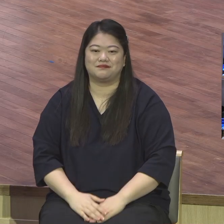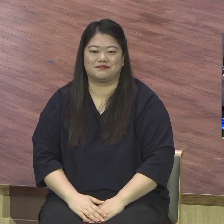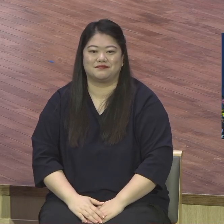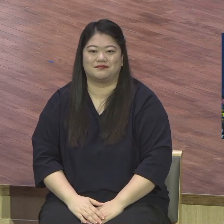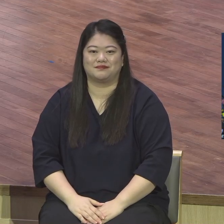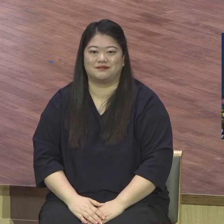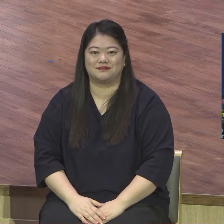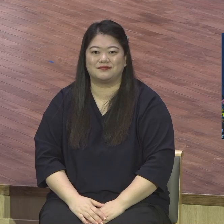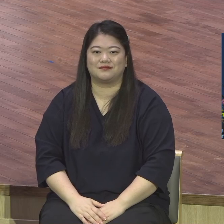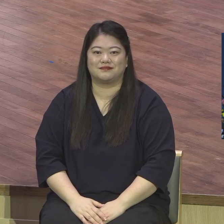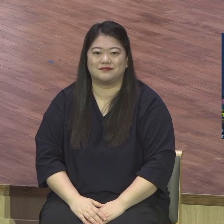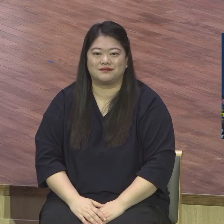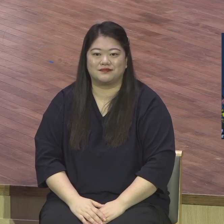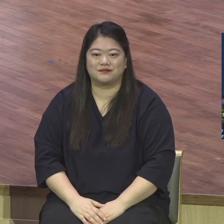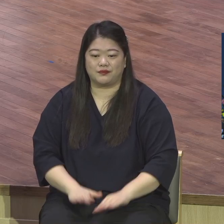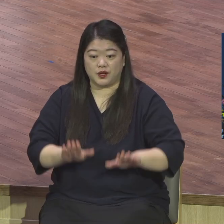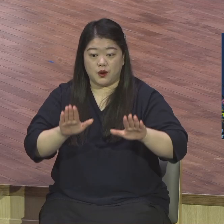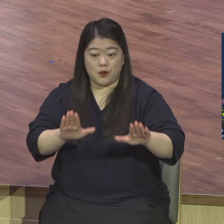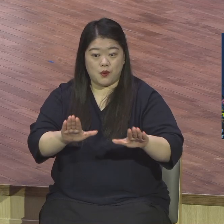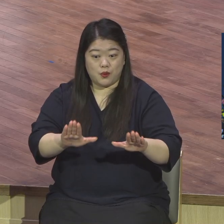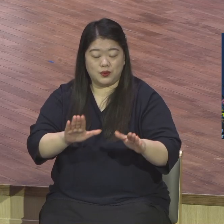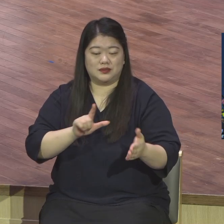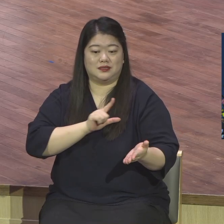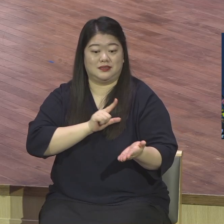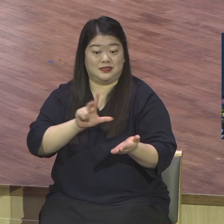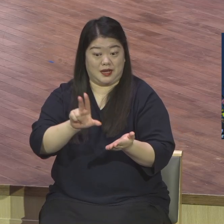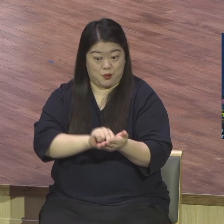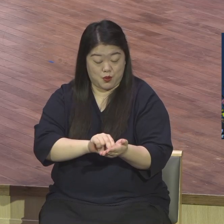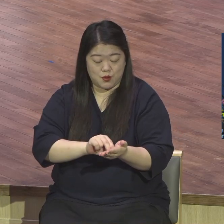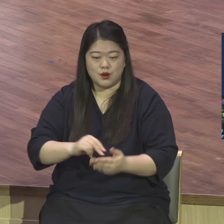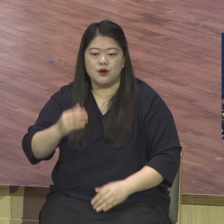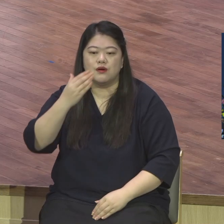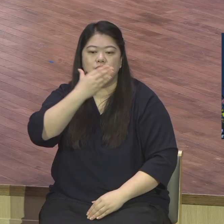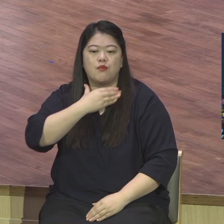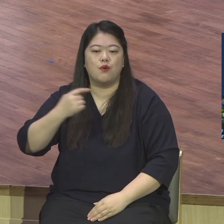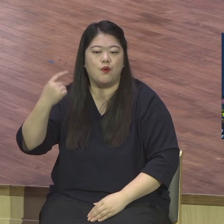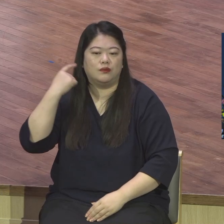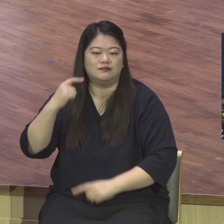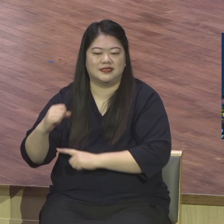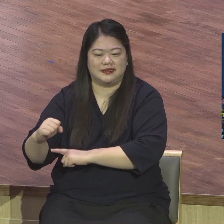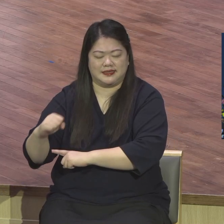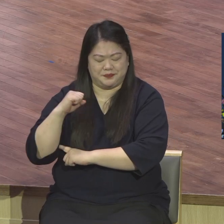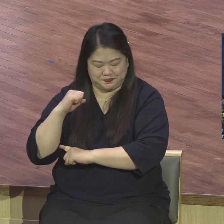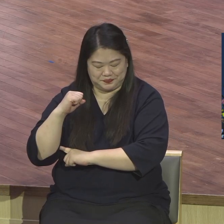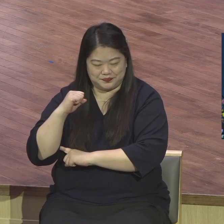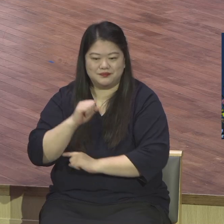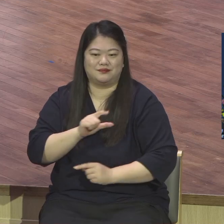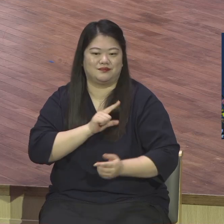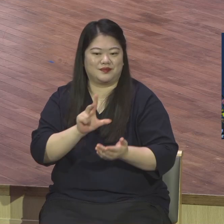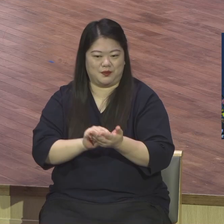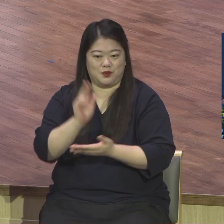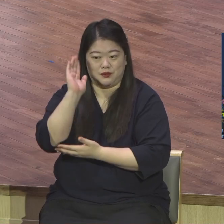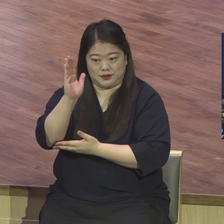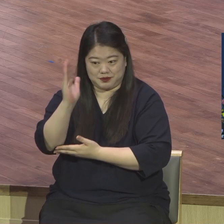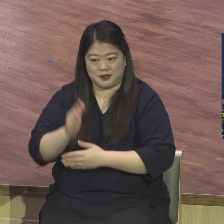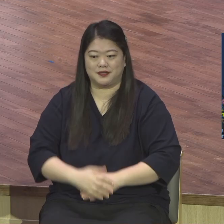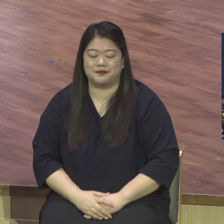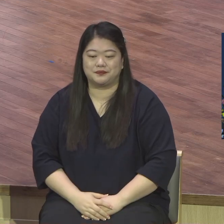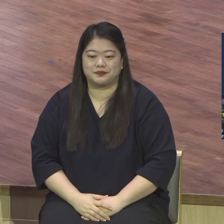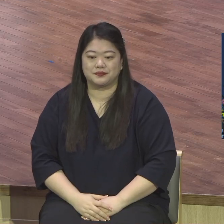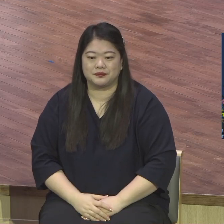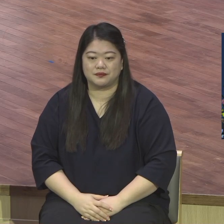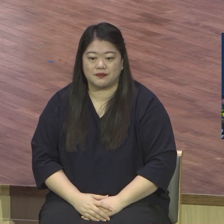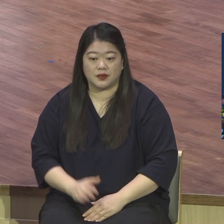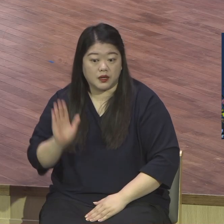자, 이거 드릴 말씀 가지고 복음의 위력이란 제목으로 말씀을 드립니다. 우리가 매주 요즘